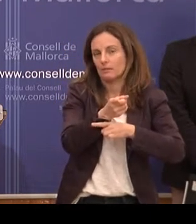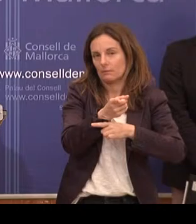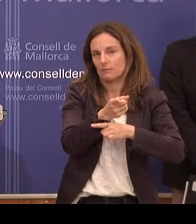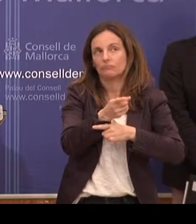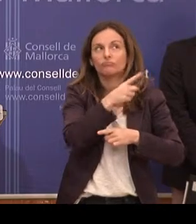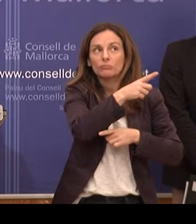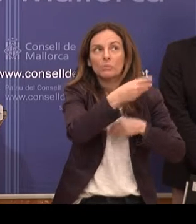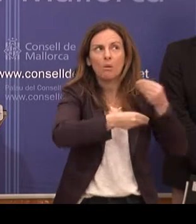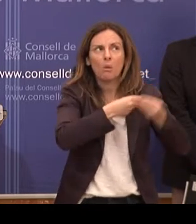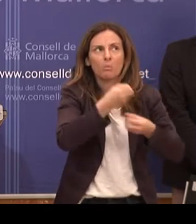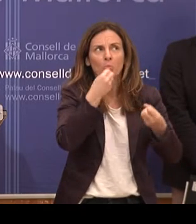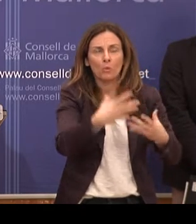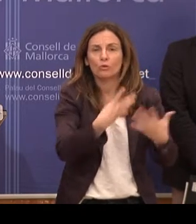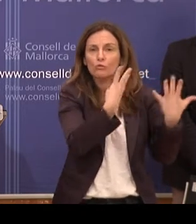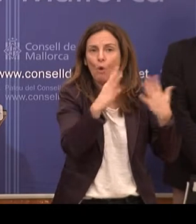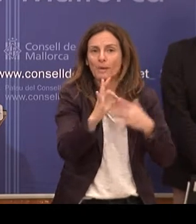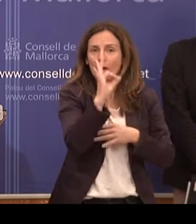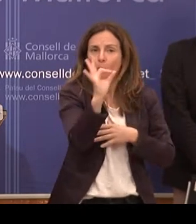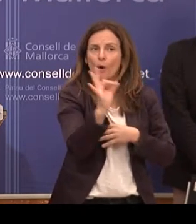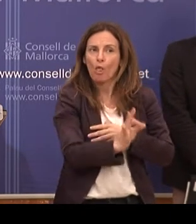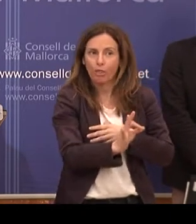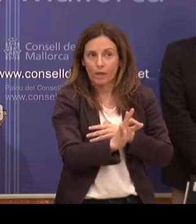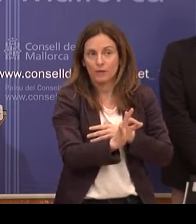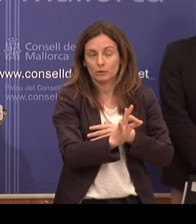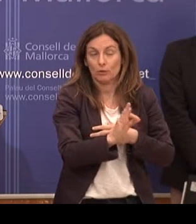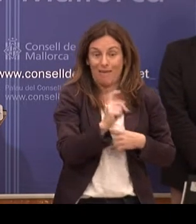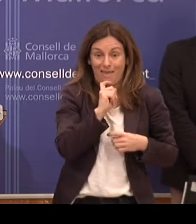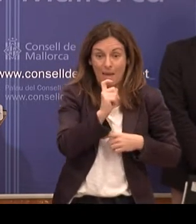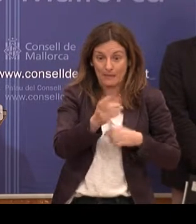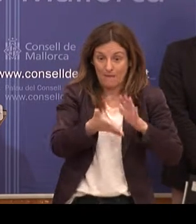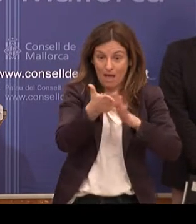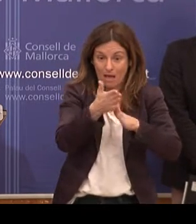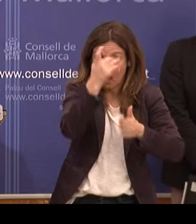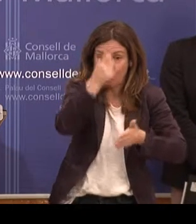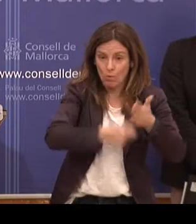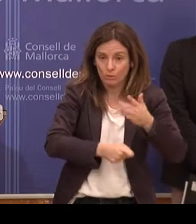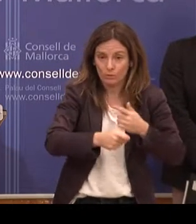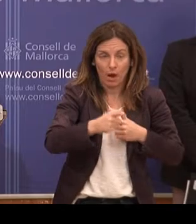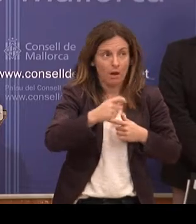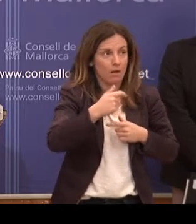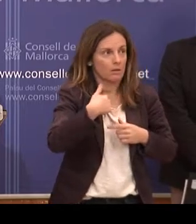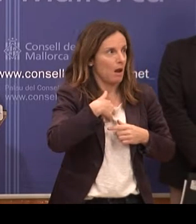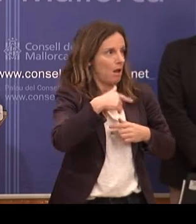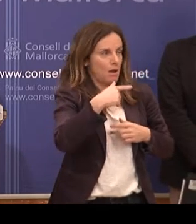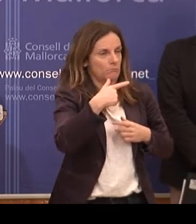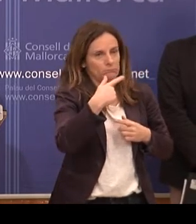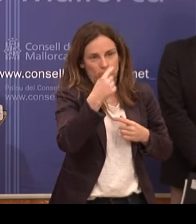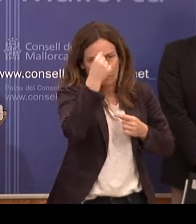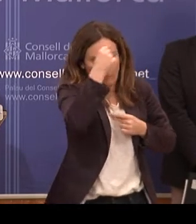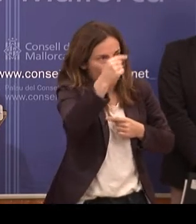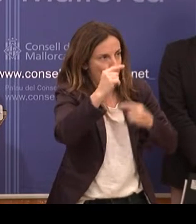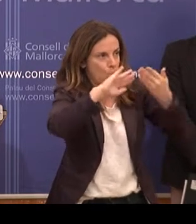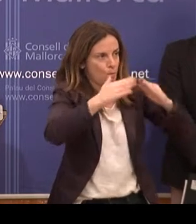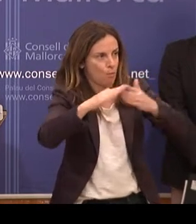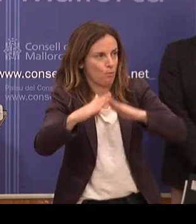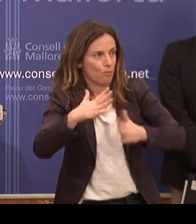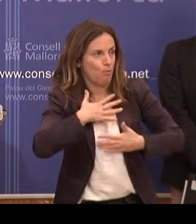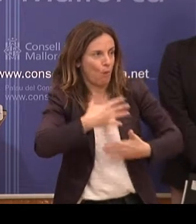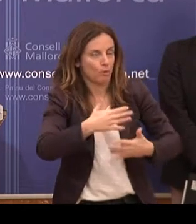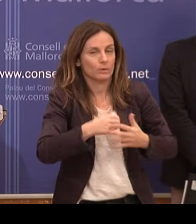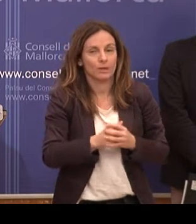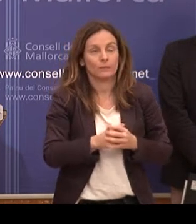demolició, el que li plantejam a l'infractor que de forma voluntària torni, que de forma